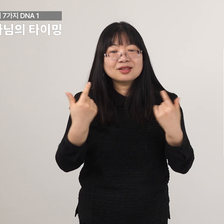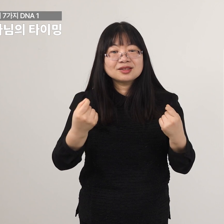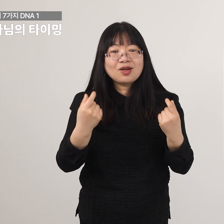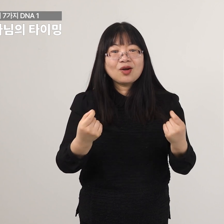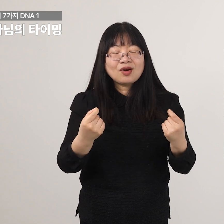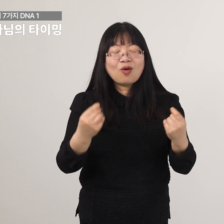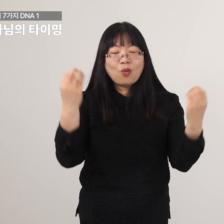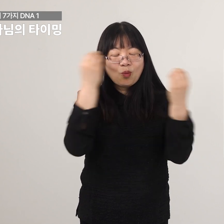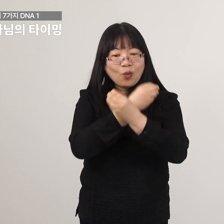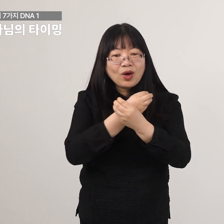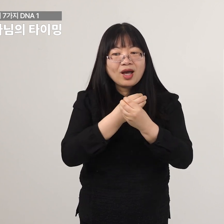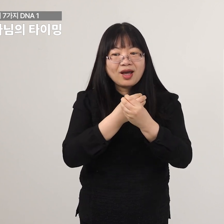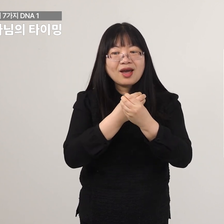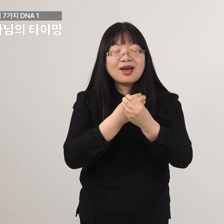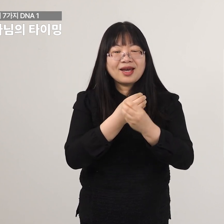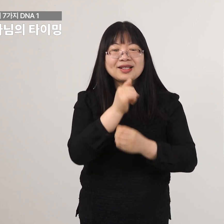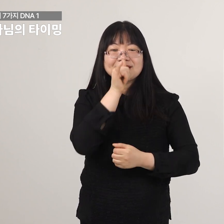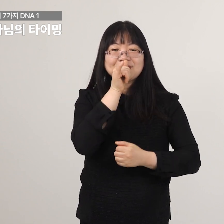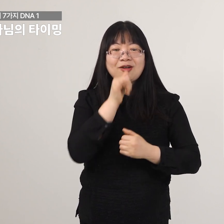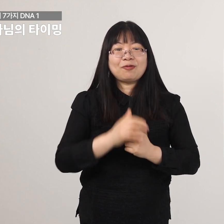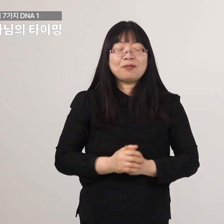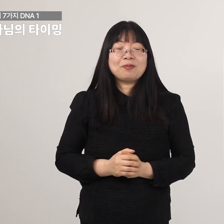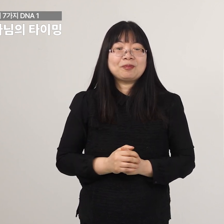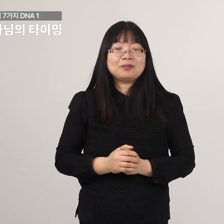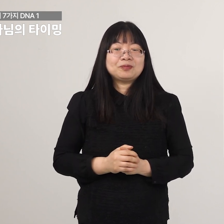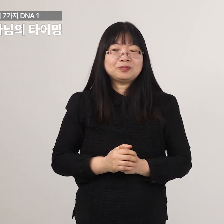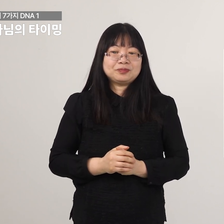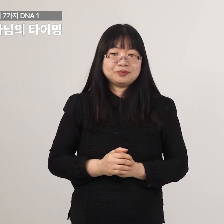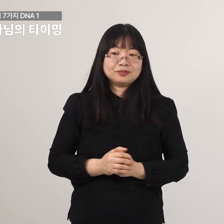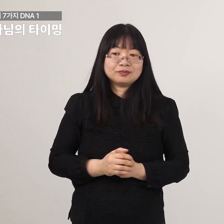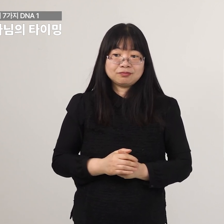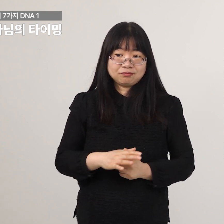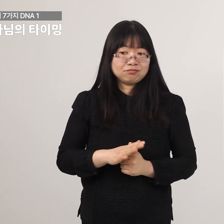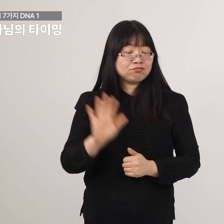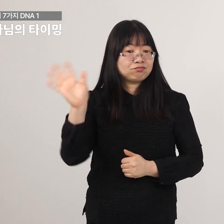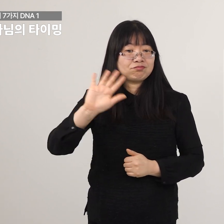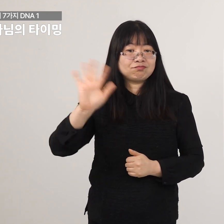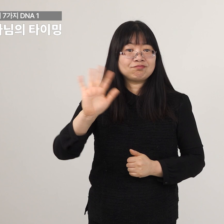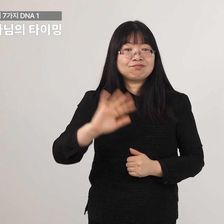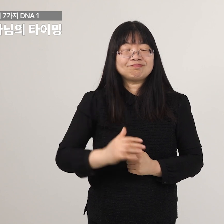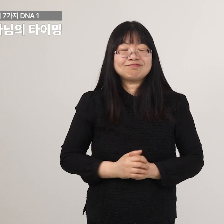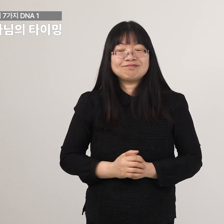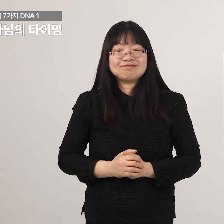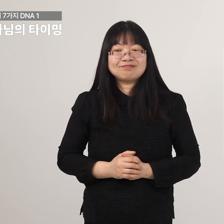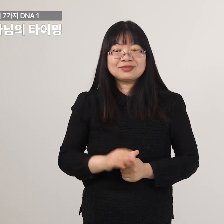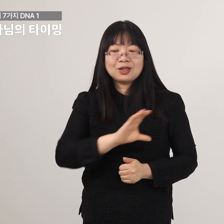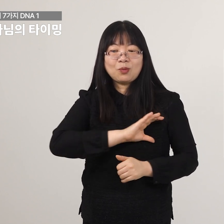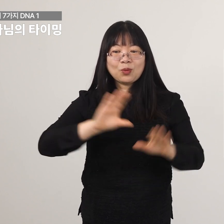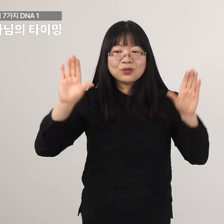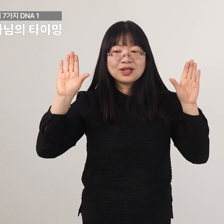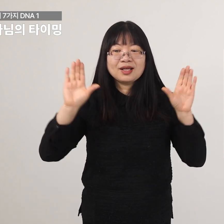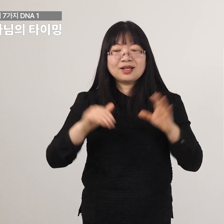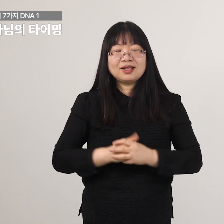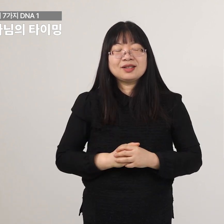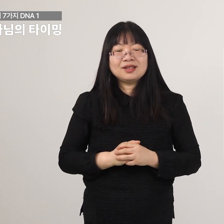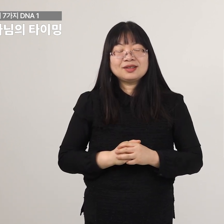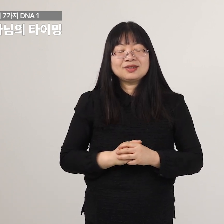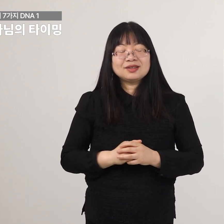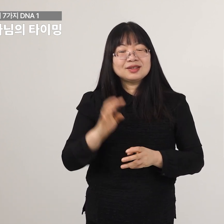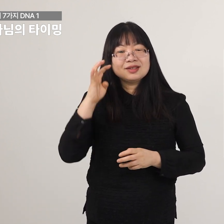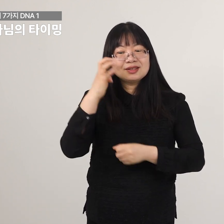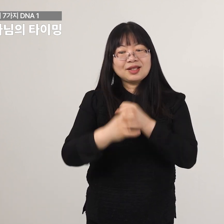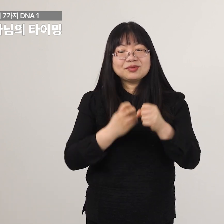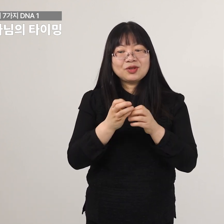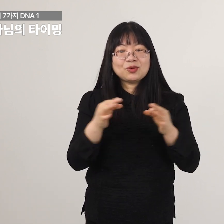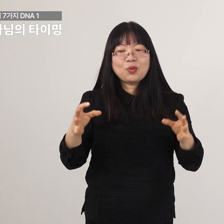시간처럼 오해를 갖는 경우가 많습니다. 그렇지 않습니다. 모세가